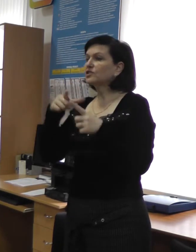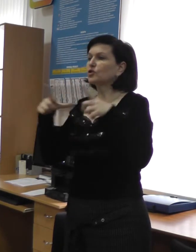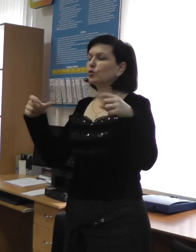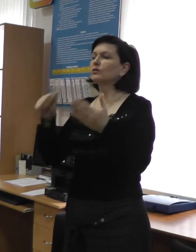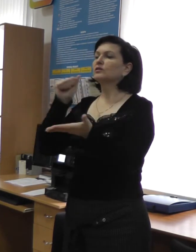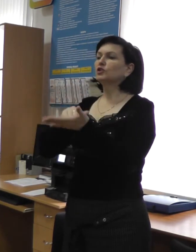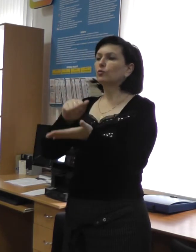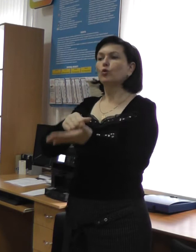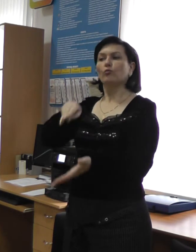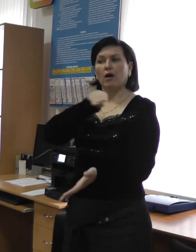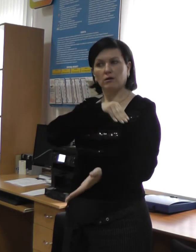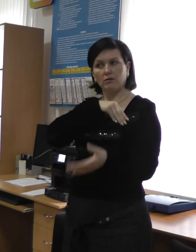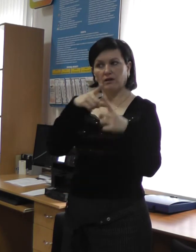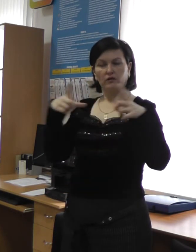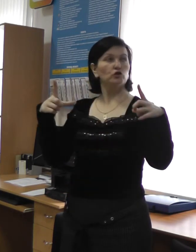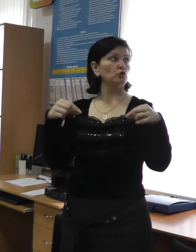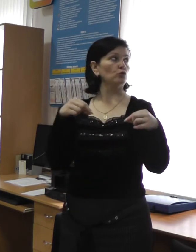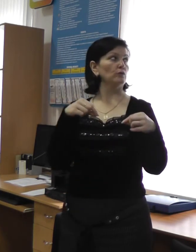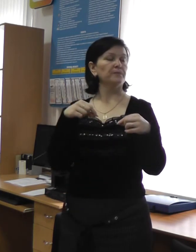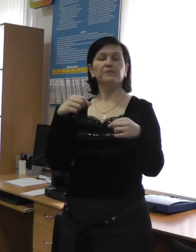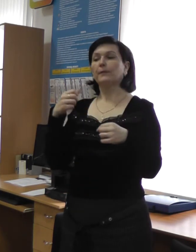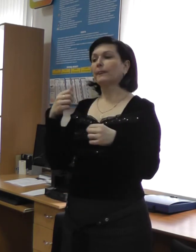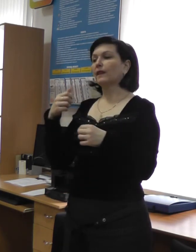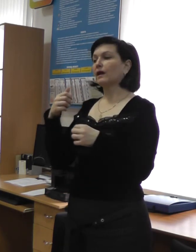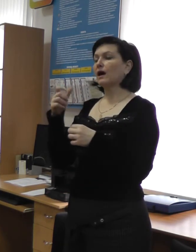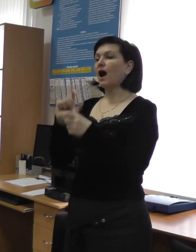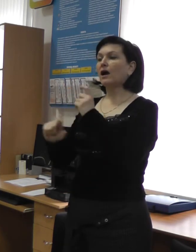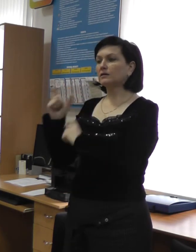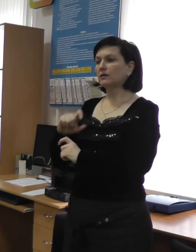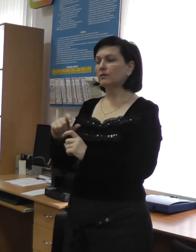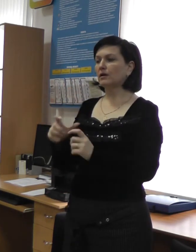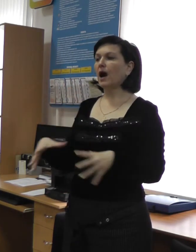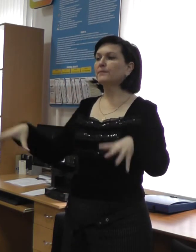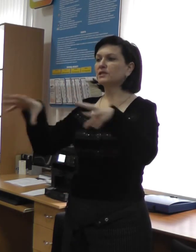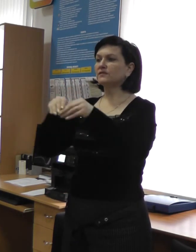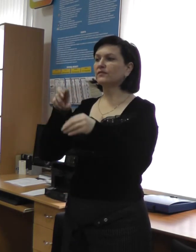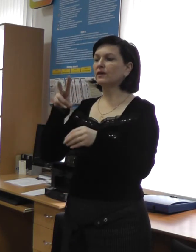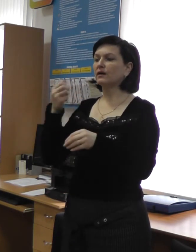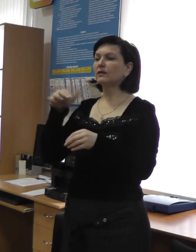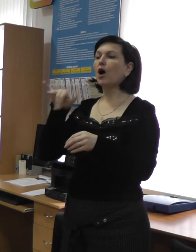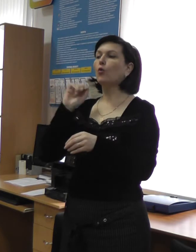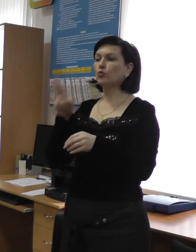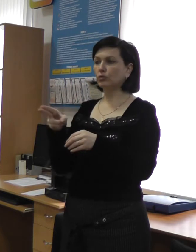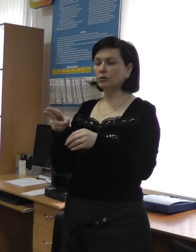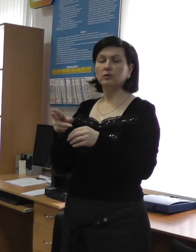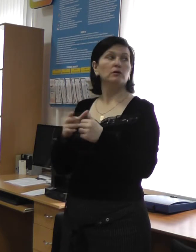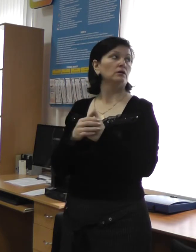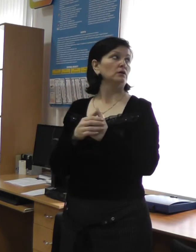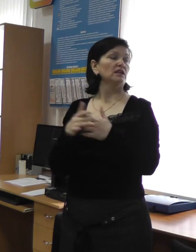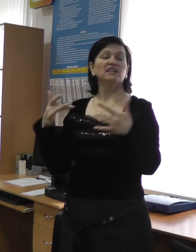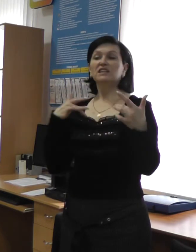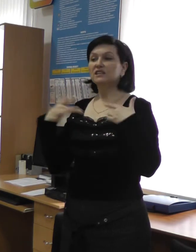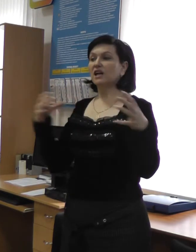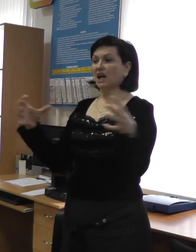дипломом первой степени Международной академии общественных наук в номинации «Образование». Ее театральный